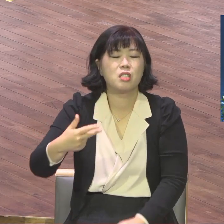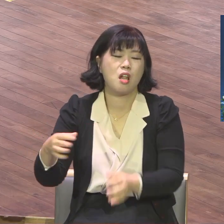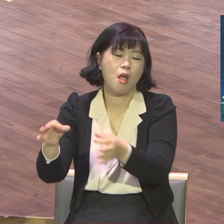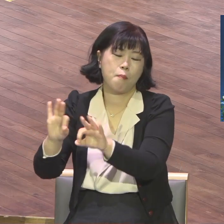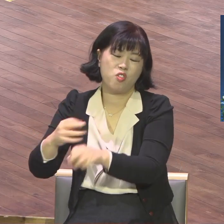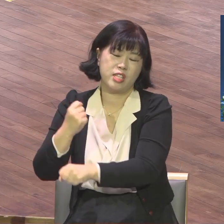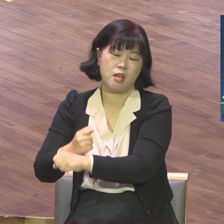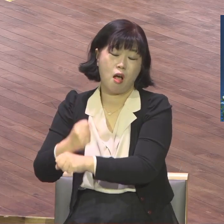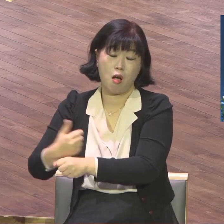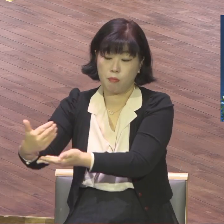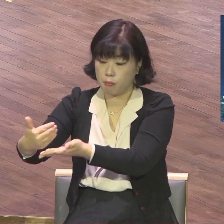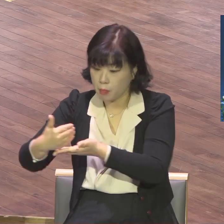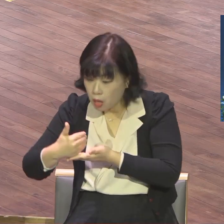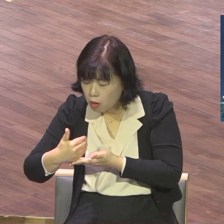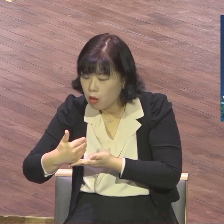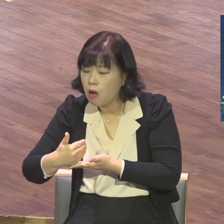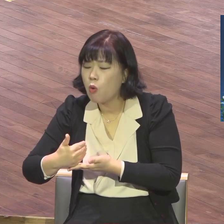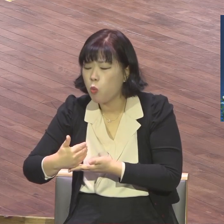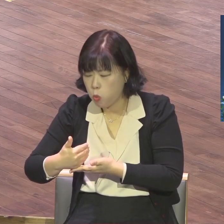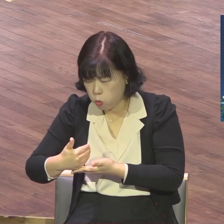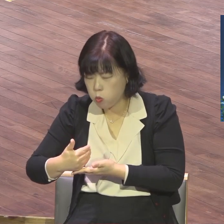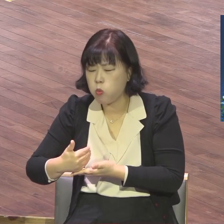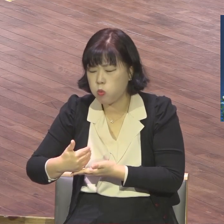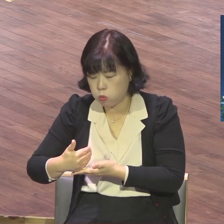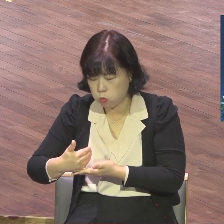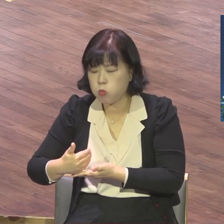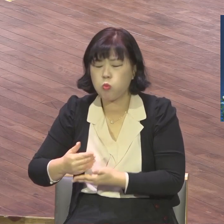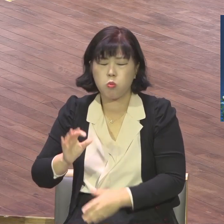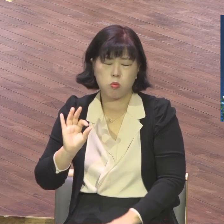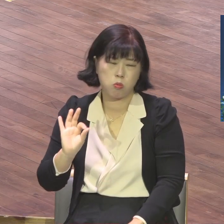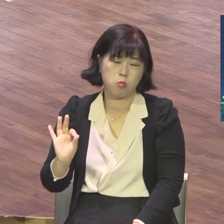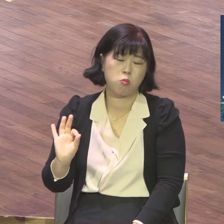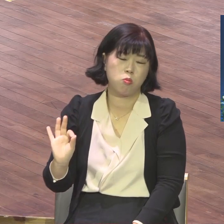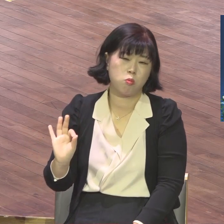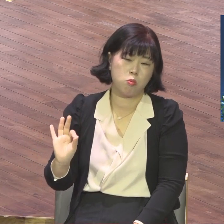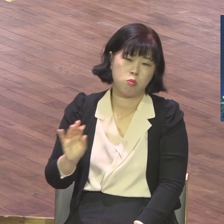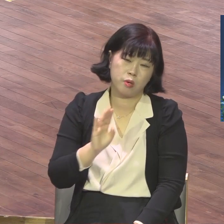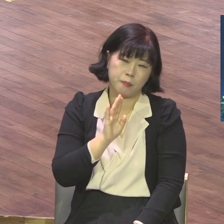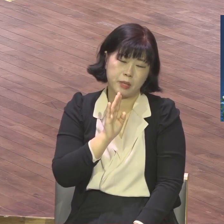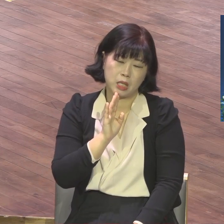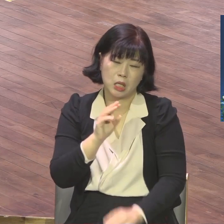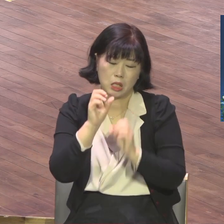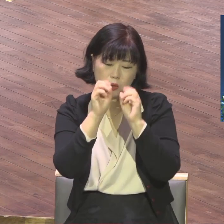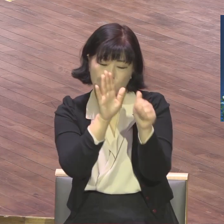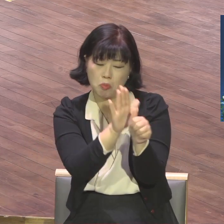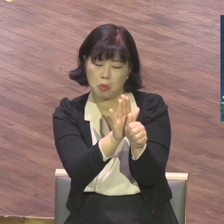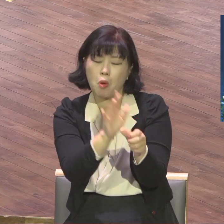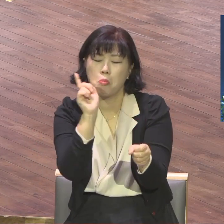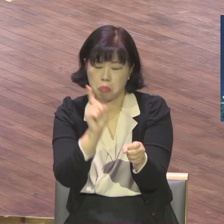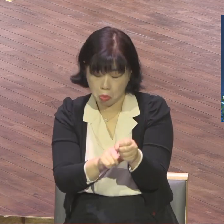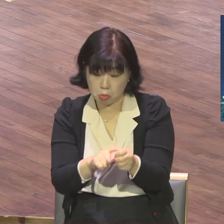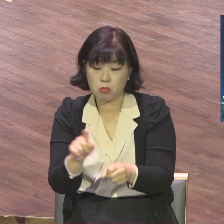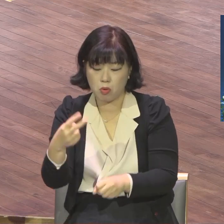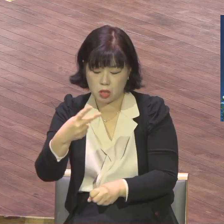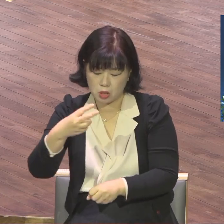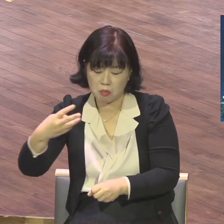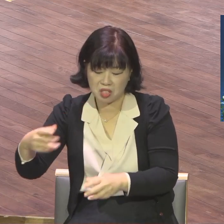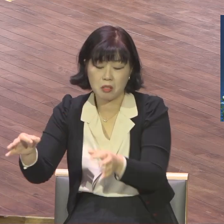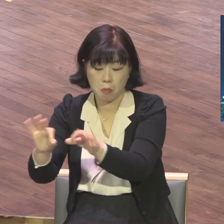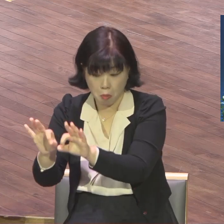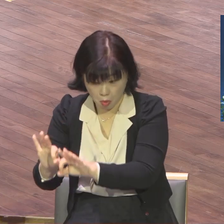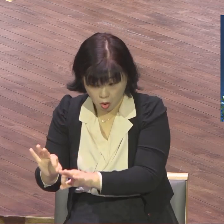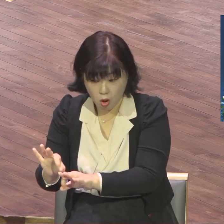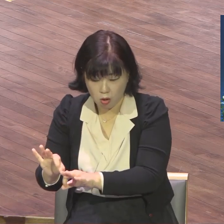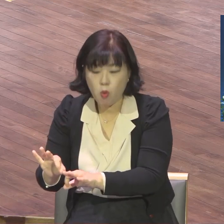저는 너무 귀한 사역을 하기 때문에 참 성령의 사람들이구나, 정말 성령의 사람,